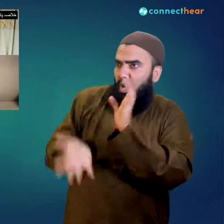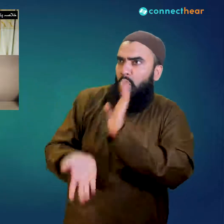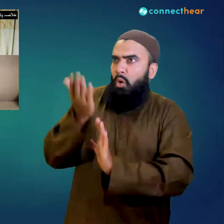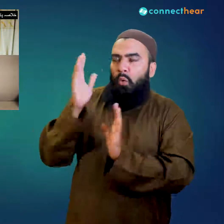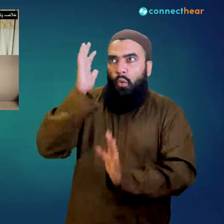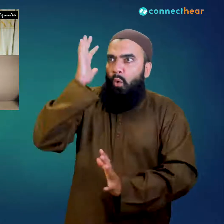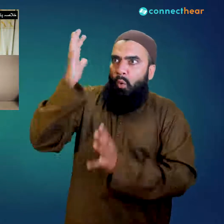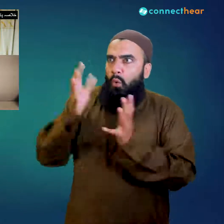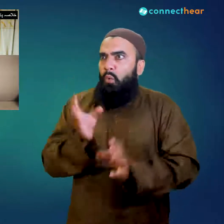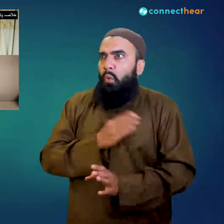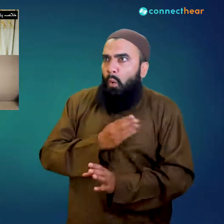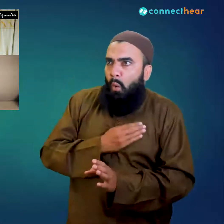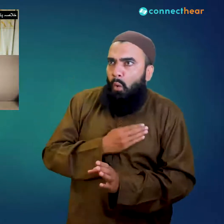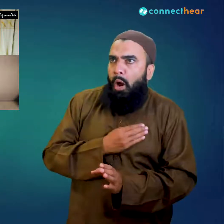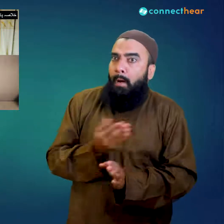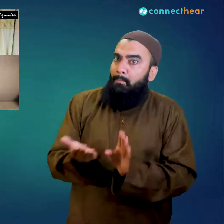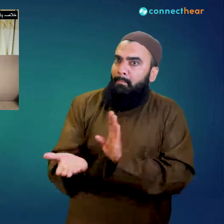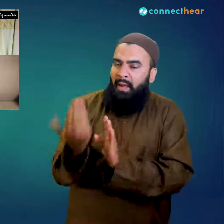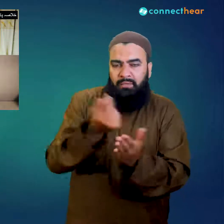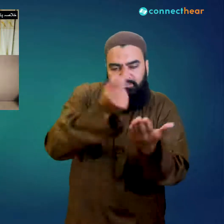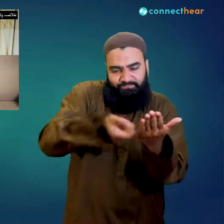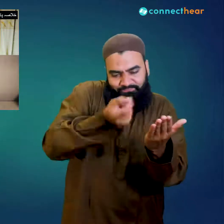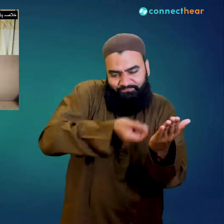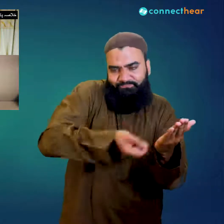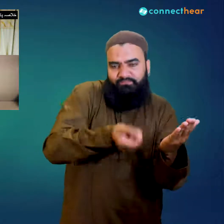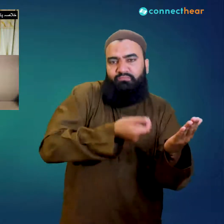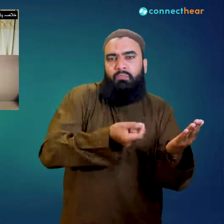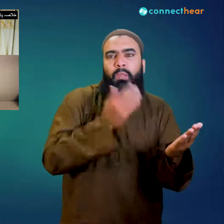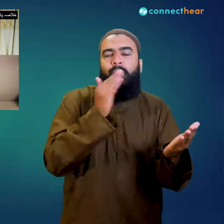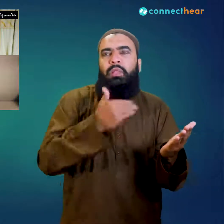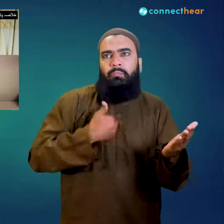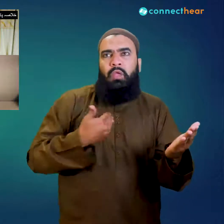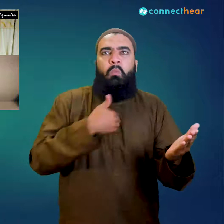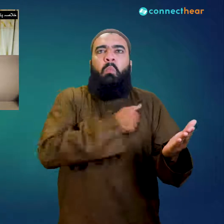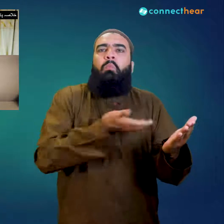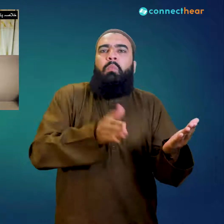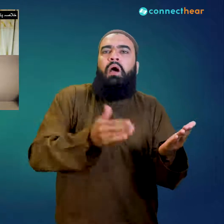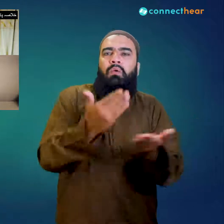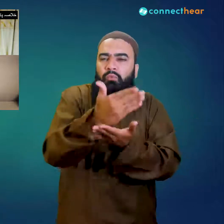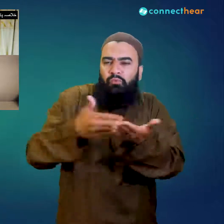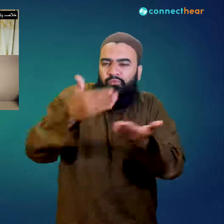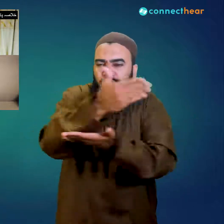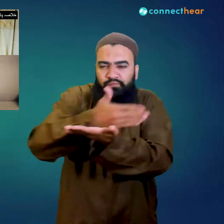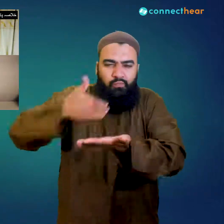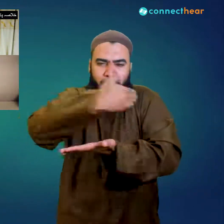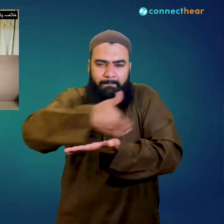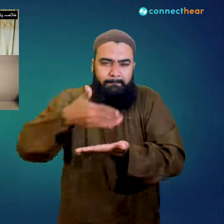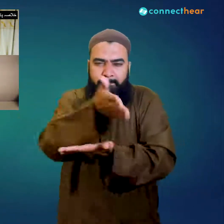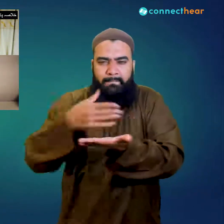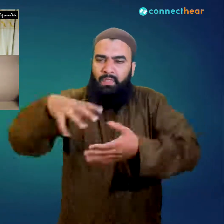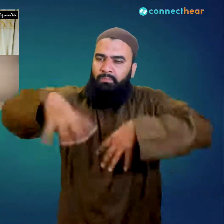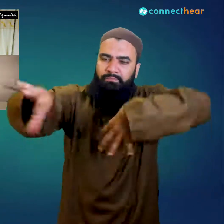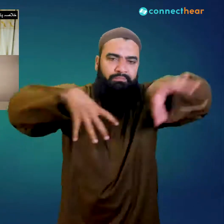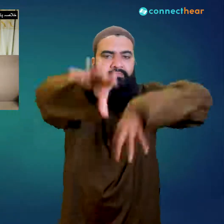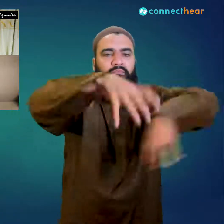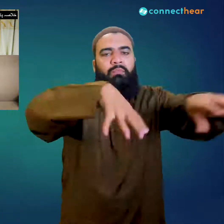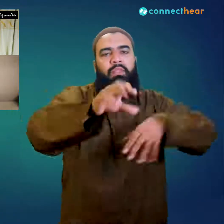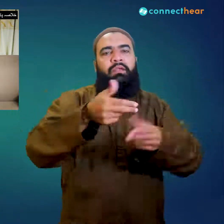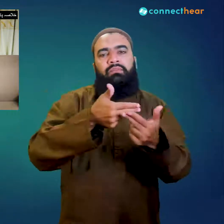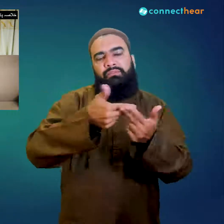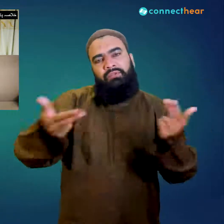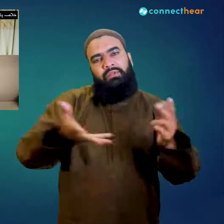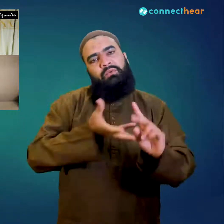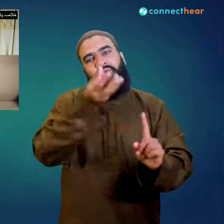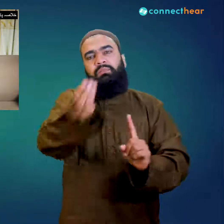وہ وصیت لکھوا لی جائے، گواہ مقرر ہو جائیں، اور فرمایا کہ وصیت 1/3 سے زیادہ جائز نہیں ہے۔